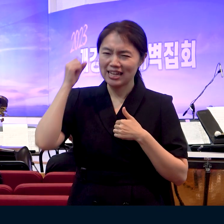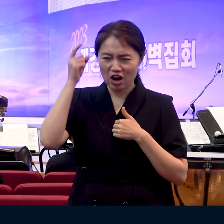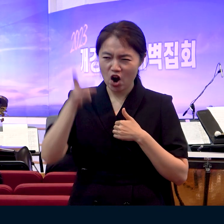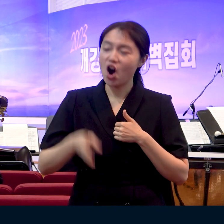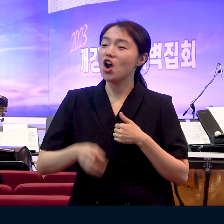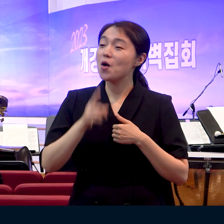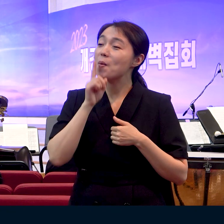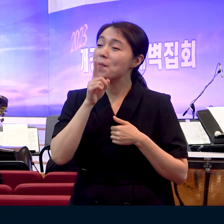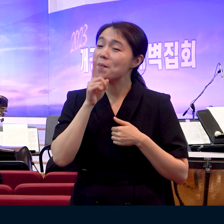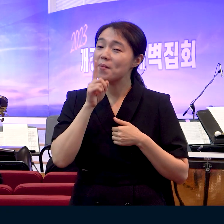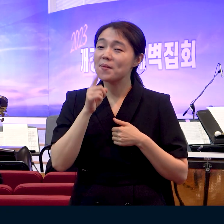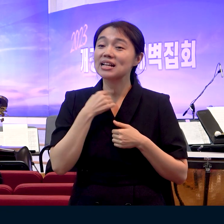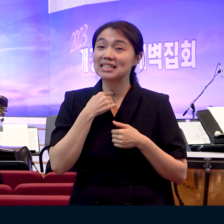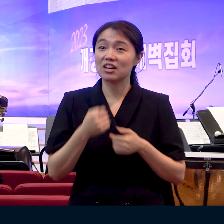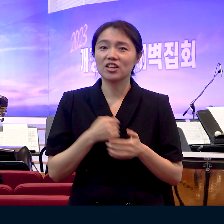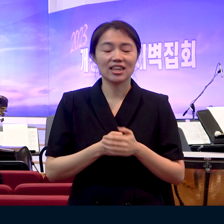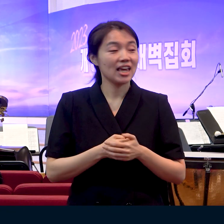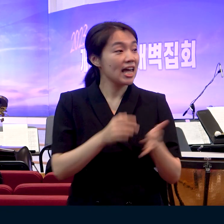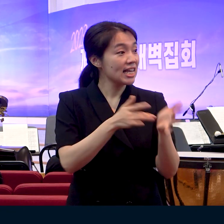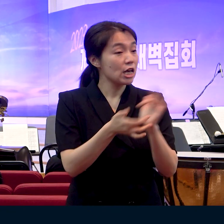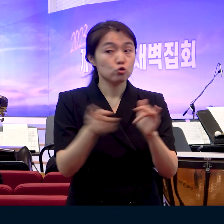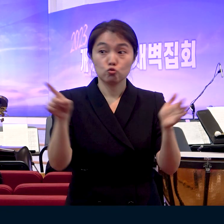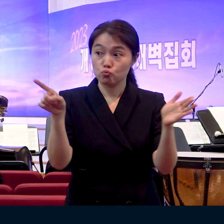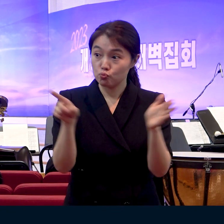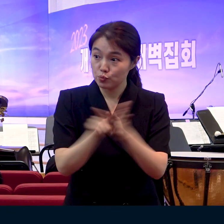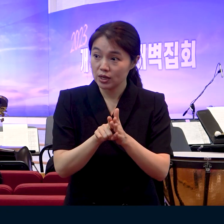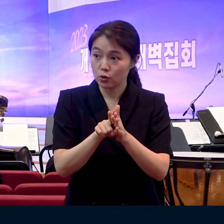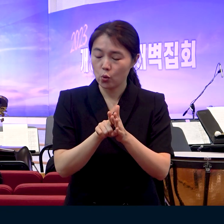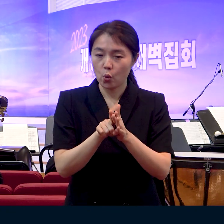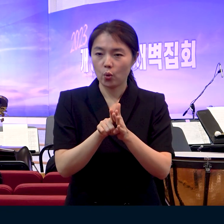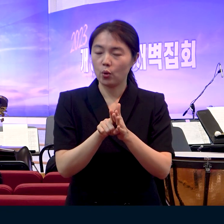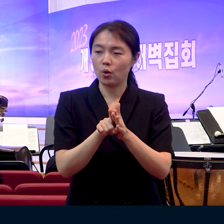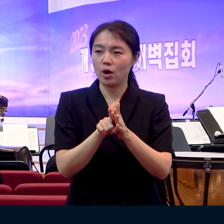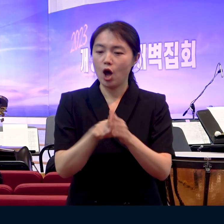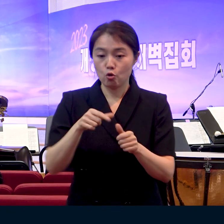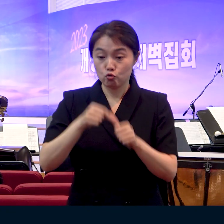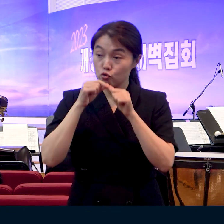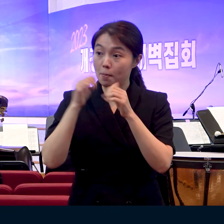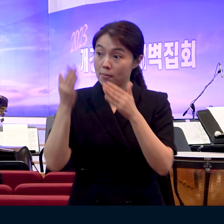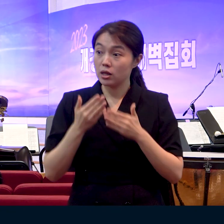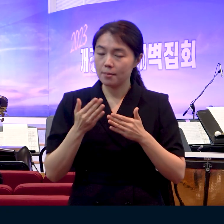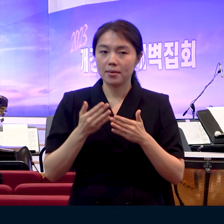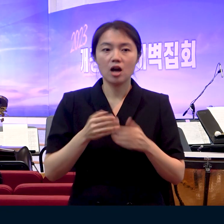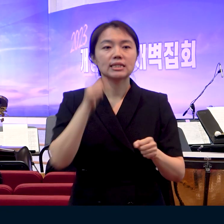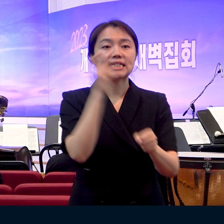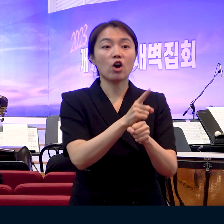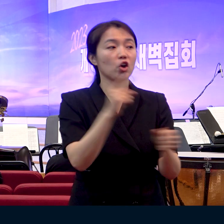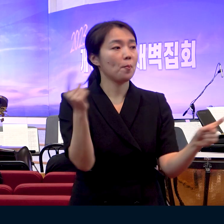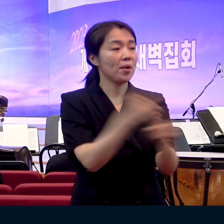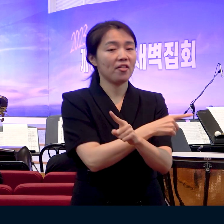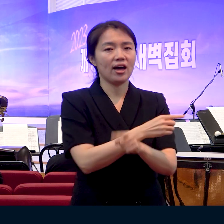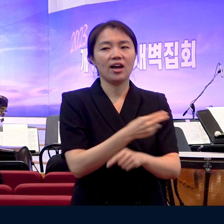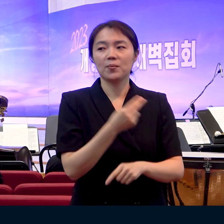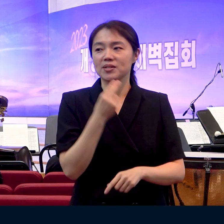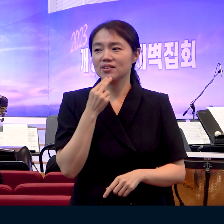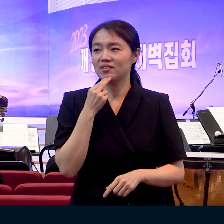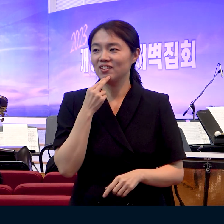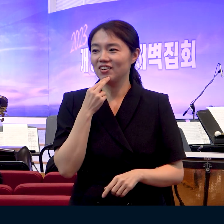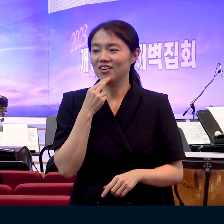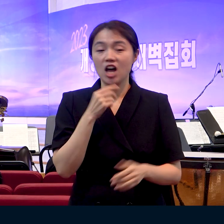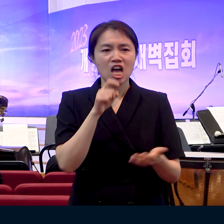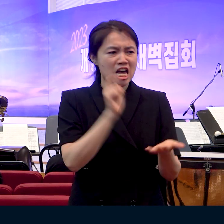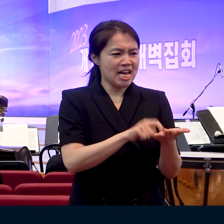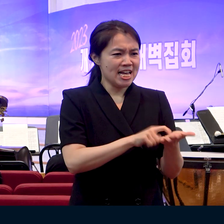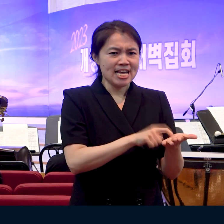믿고 구원받으면요, 성격은 변하지 않습니다. 예수 믿고 구원받았는데 급한 성격이 갑자기